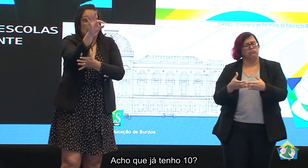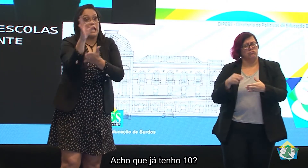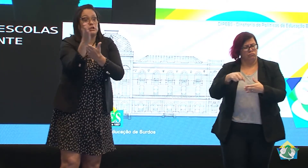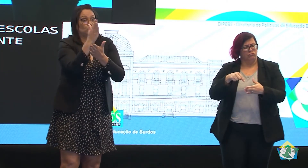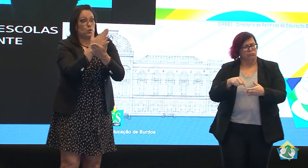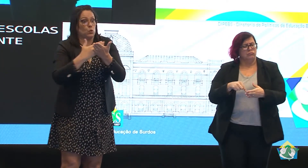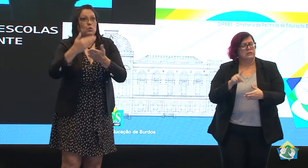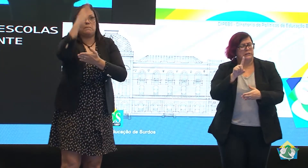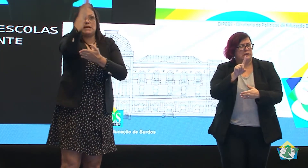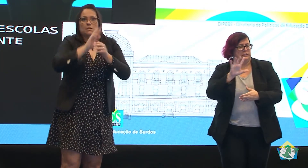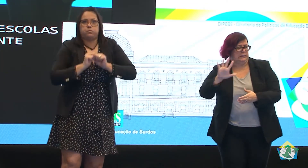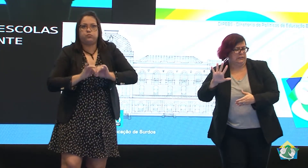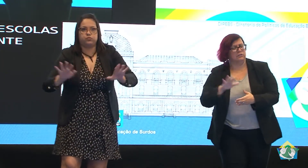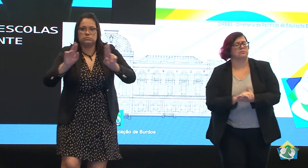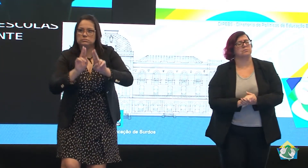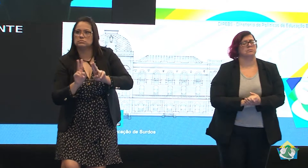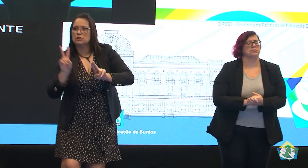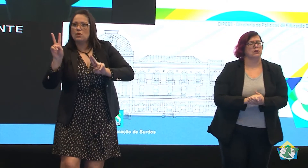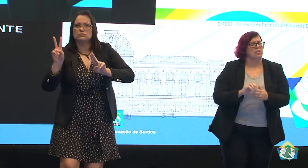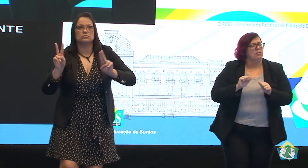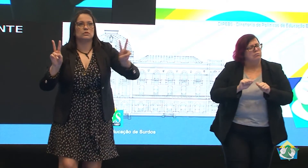10.